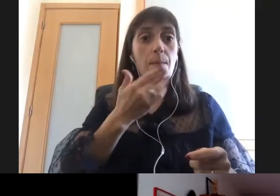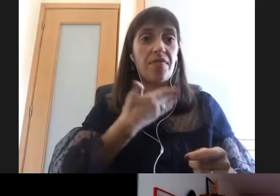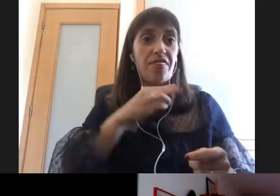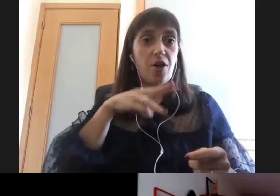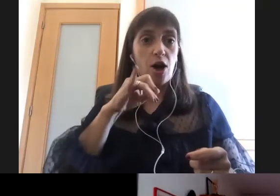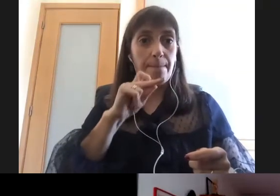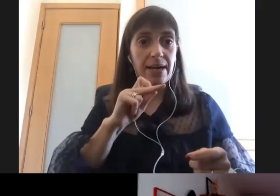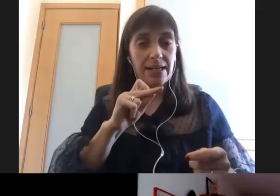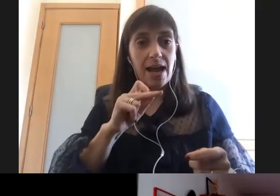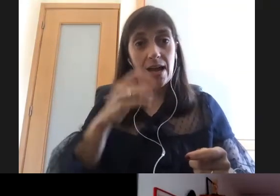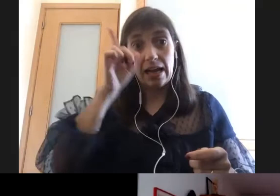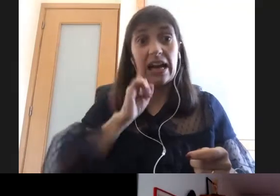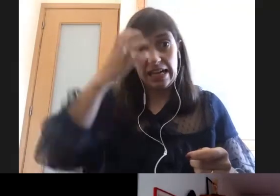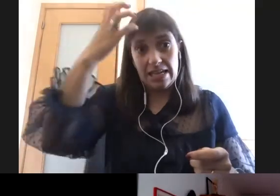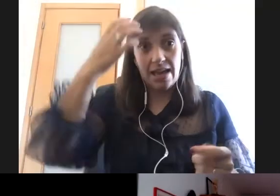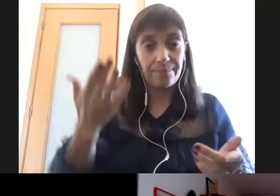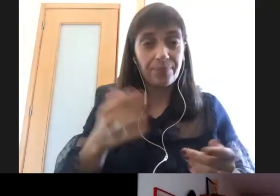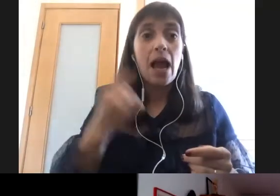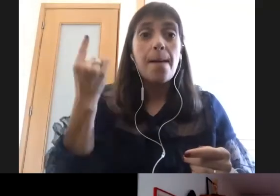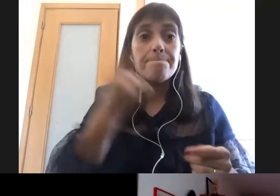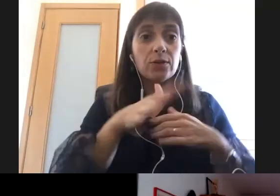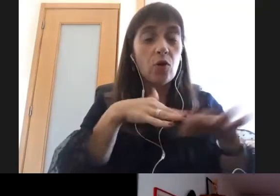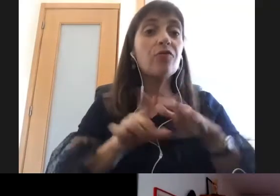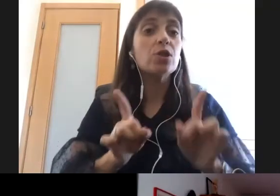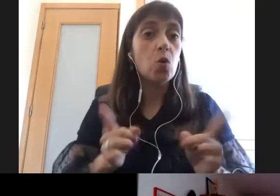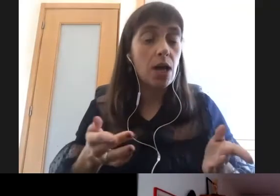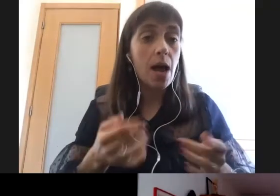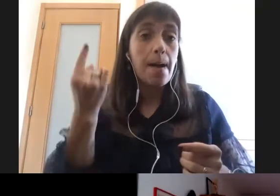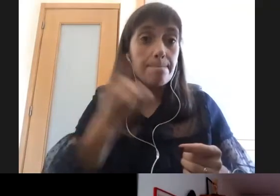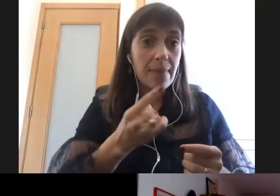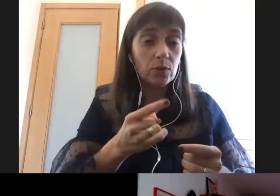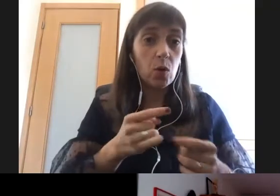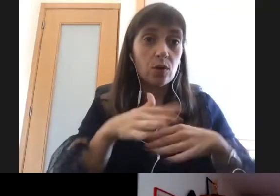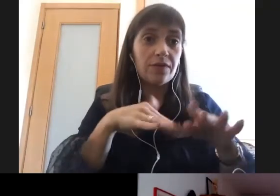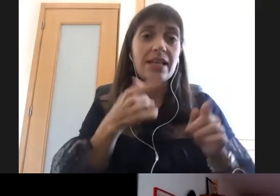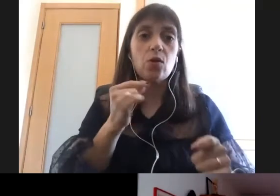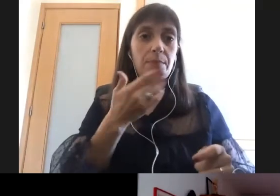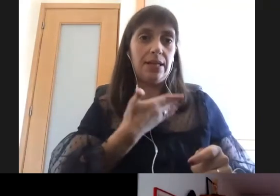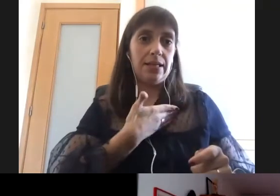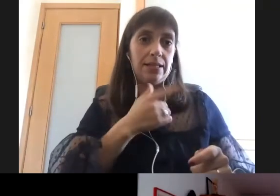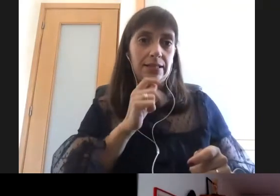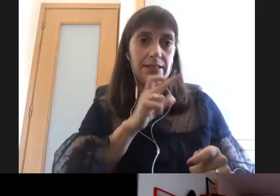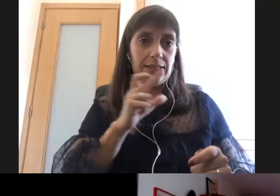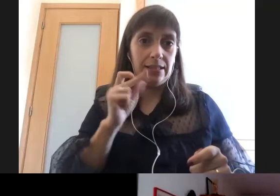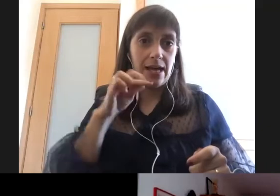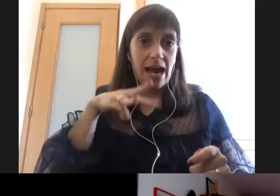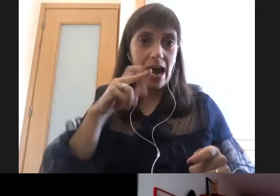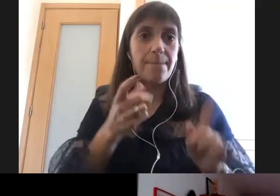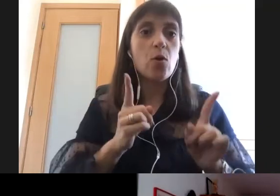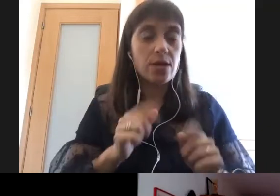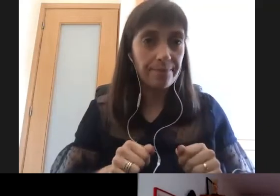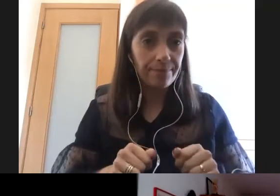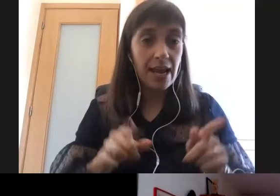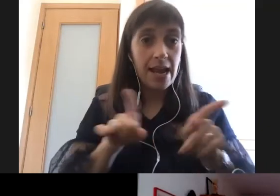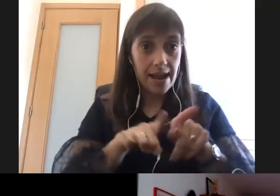Dona Maria tinha dado ordens para que ele fizesse a derrama. O que era a derrama? Era, em essência,